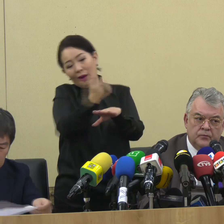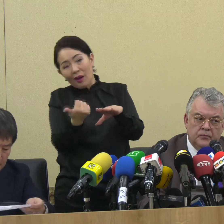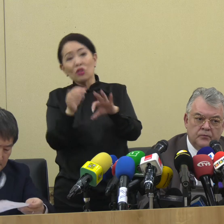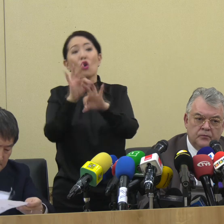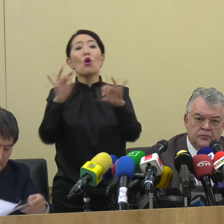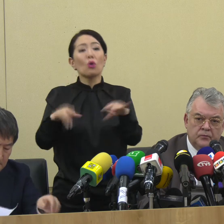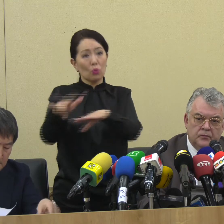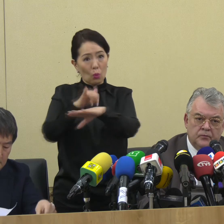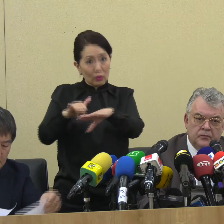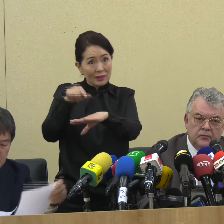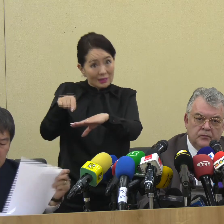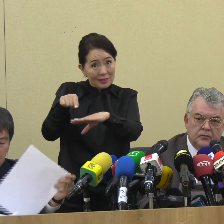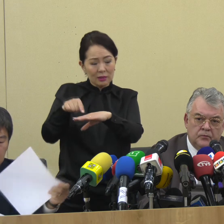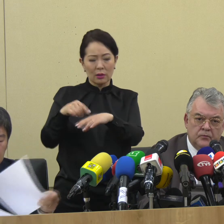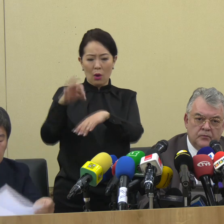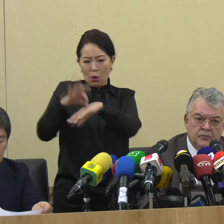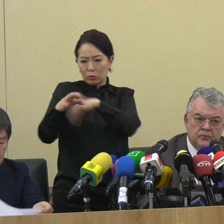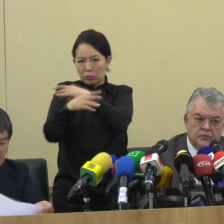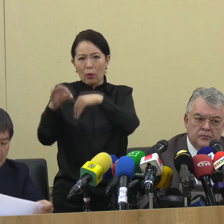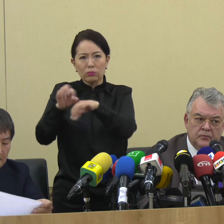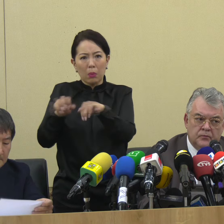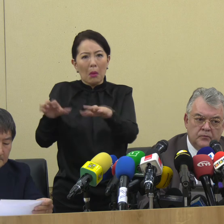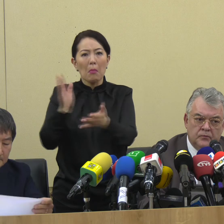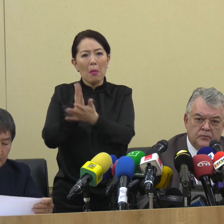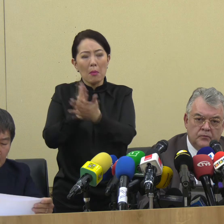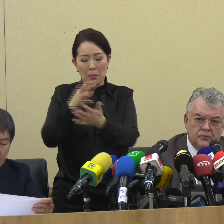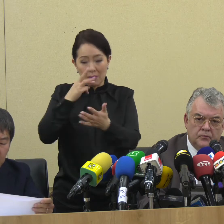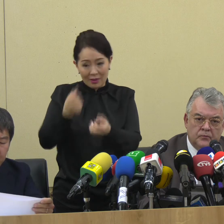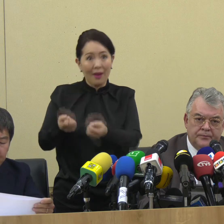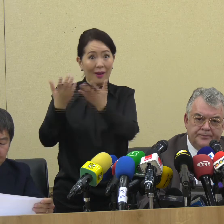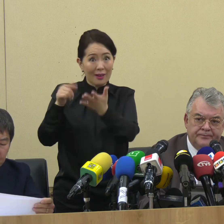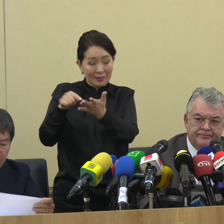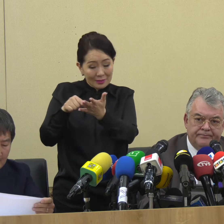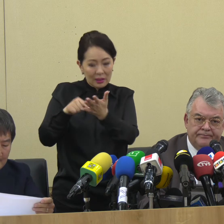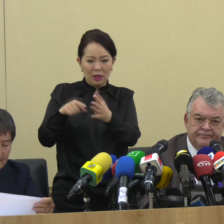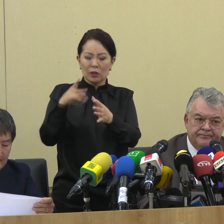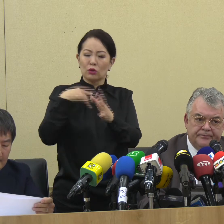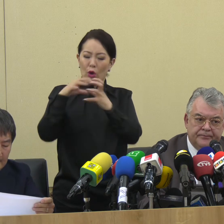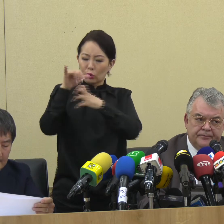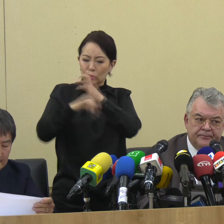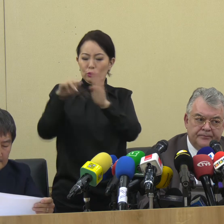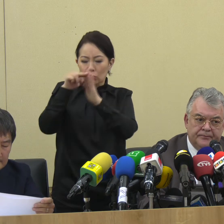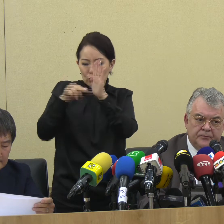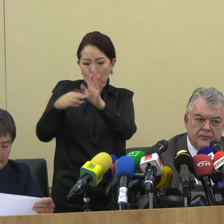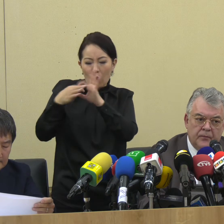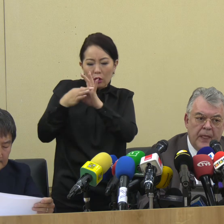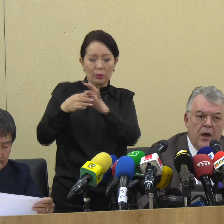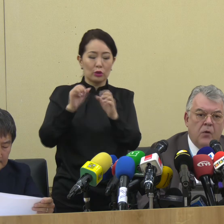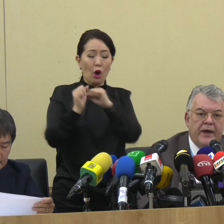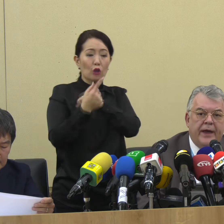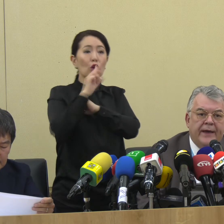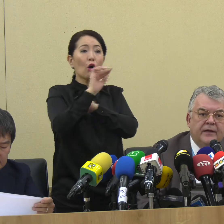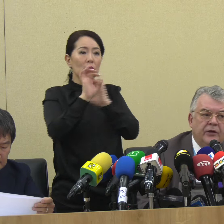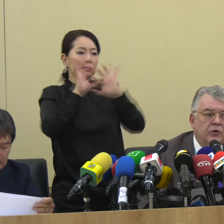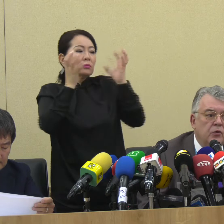холбоотойгоор олон улсын эрүүл мэндийн дүрмийн дэргэдэх онцгой комисс өнөөдөр бас дахин хуралдахаар болсон.